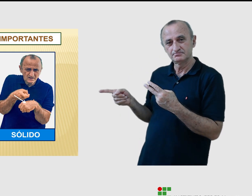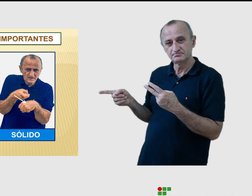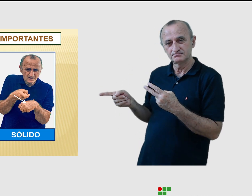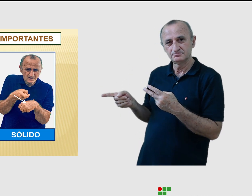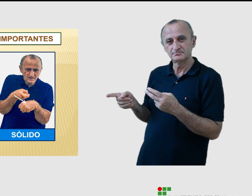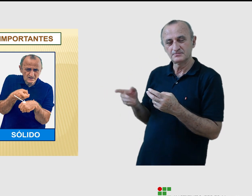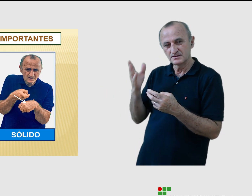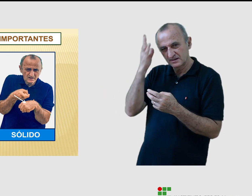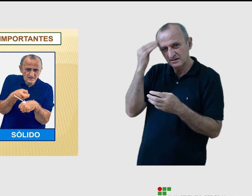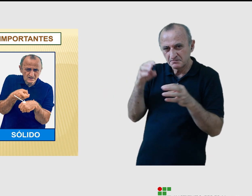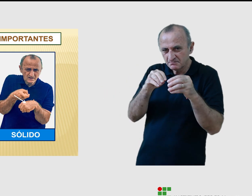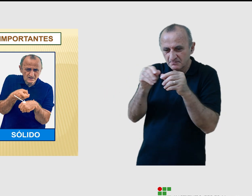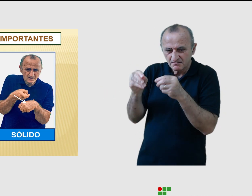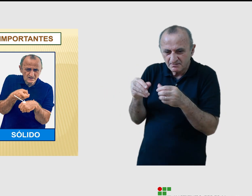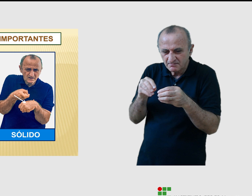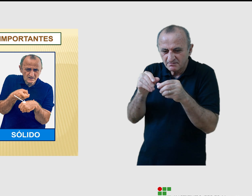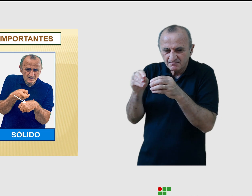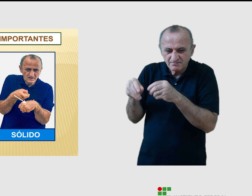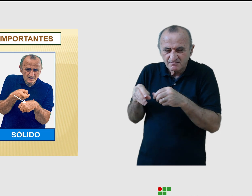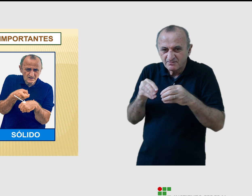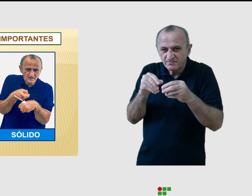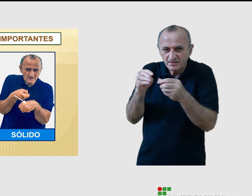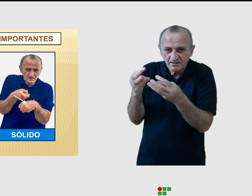Sinal, esses dois sinais,